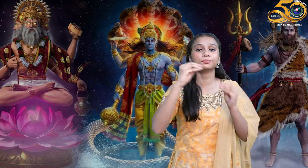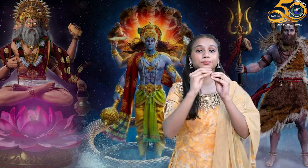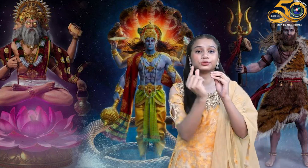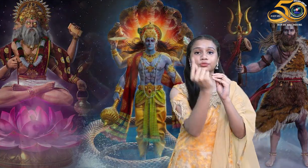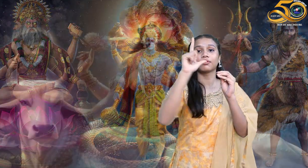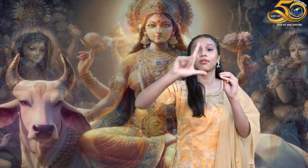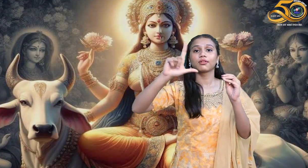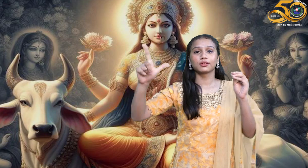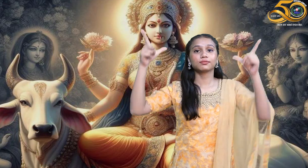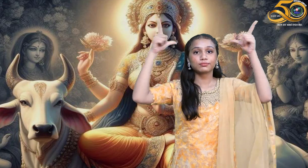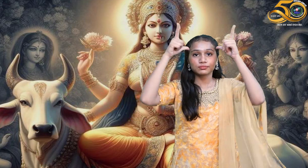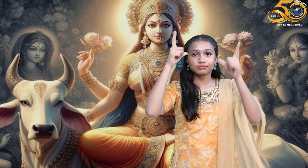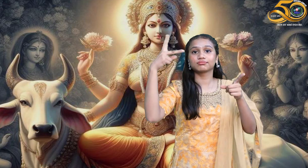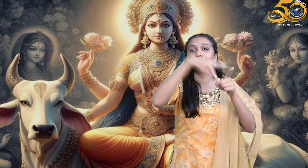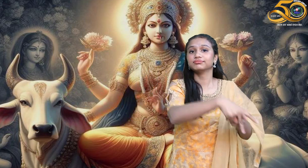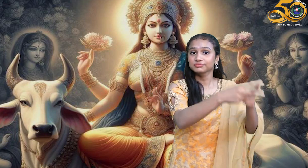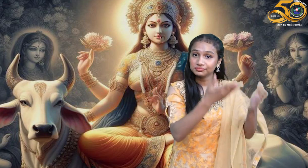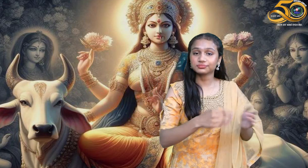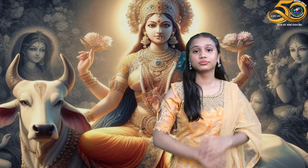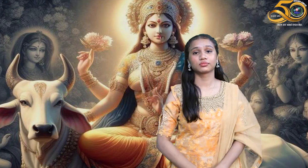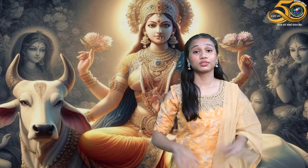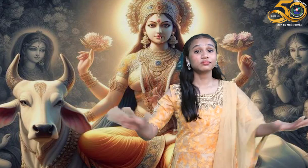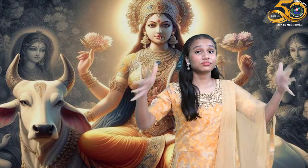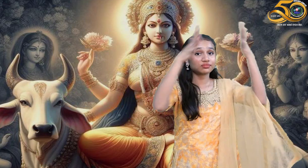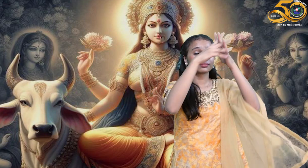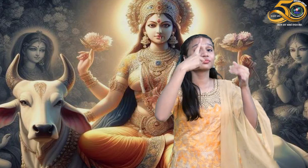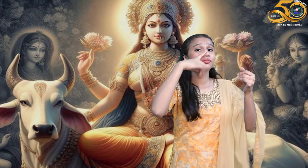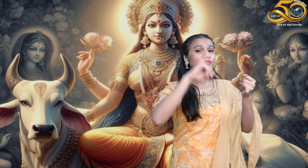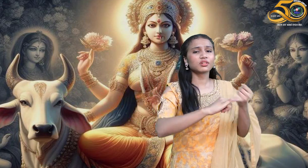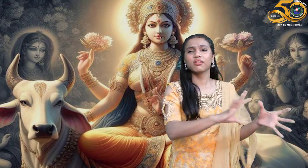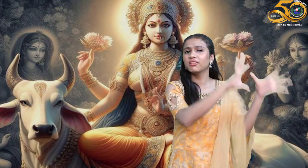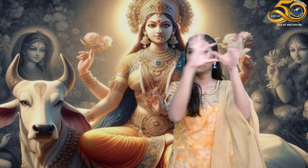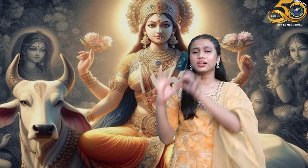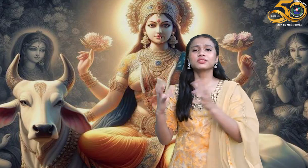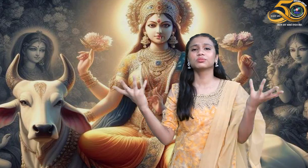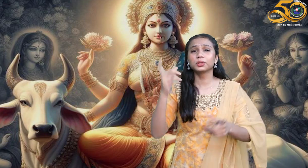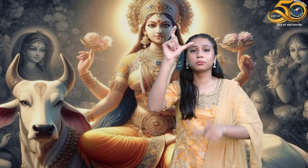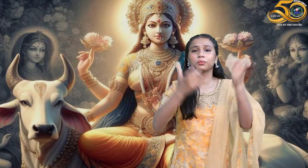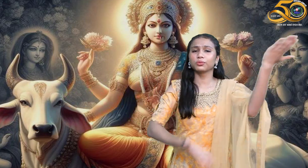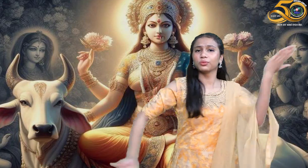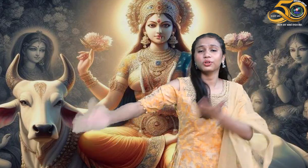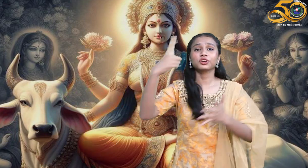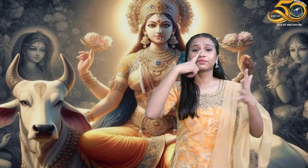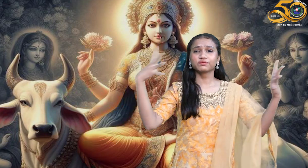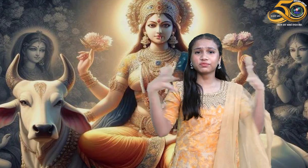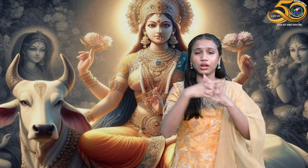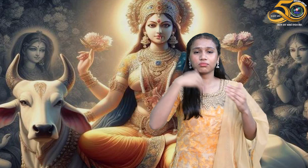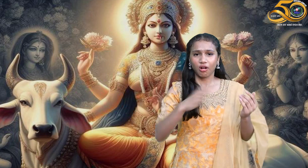बेल है माता सभी मनुश्यों को, महिलाओं को जिन में भए व्यापत है उन्हें भए